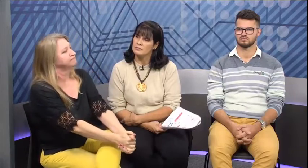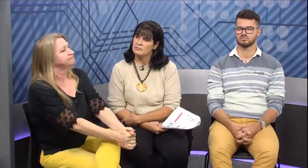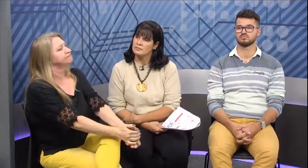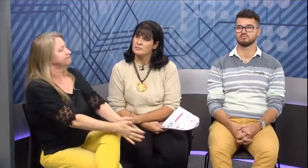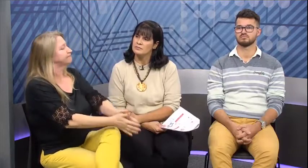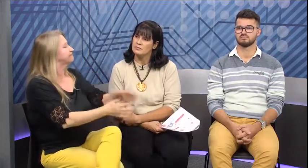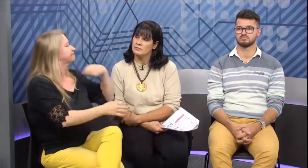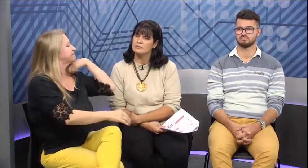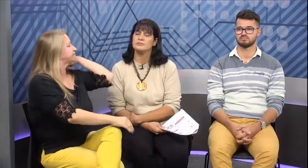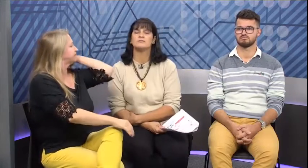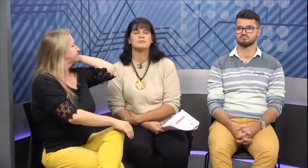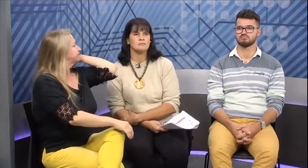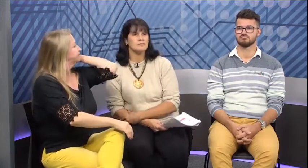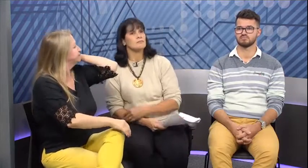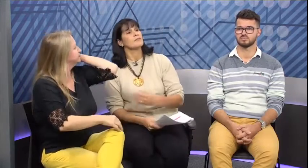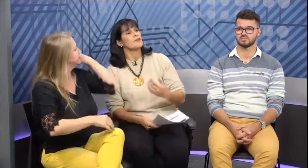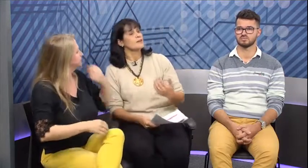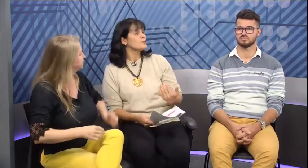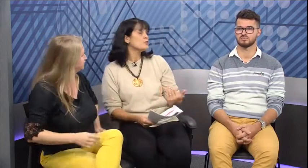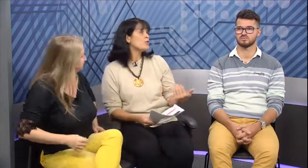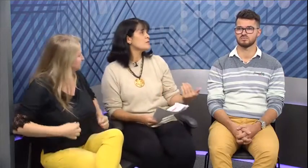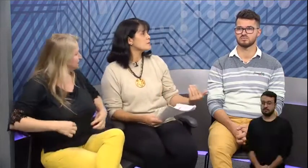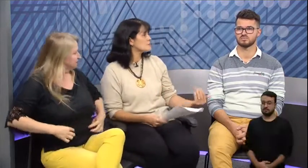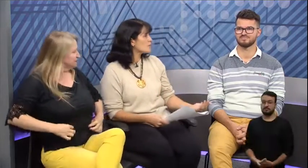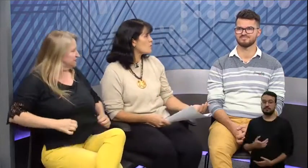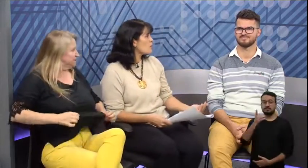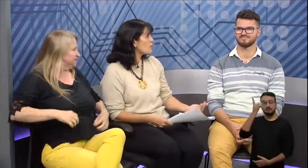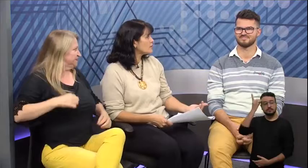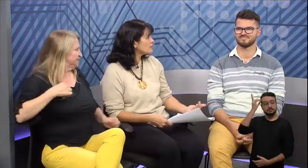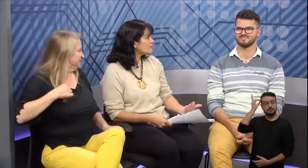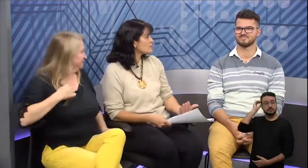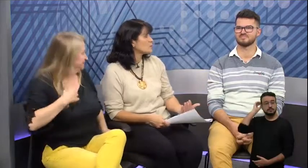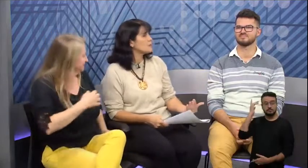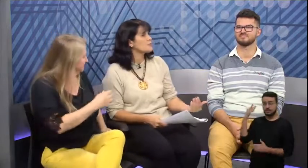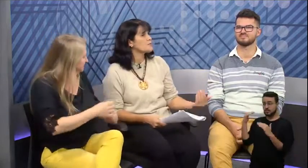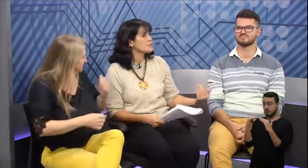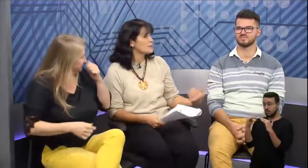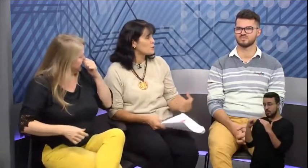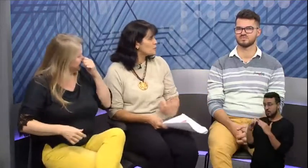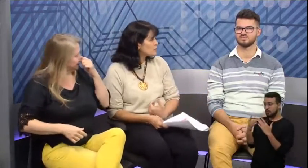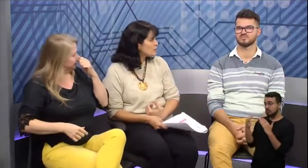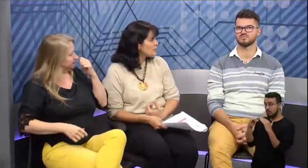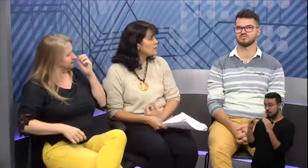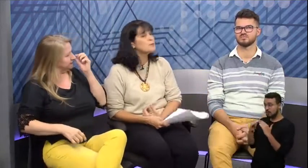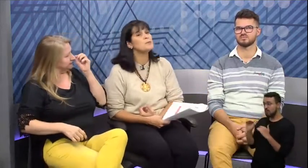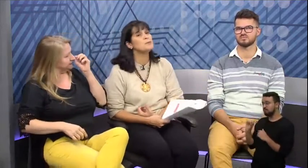opinião é que eu sou contra. E o Douglas, você concorda com essa opinião? Você tem uma outra opinião?